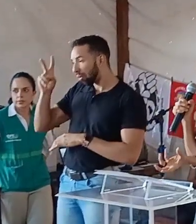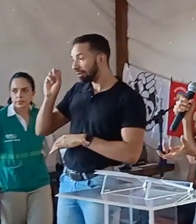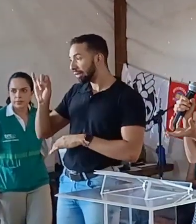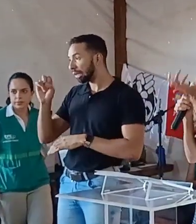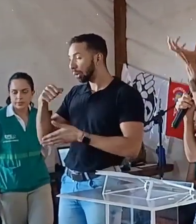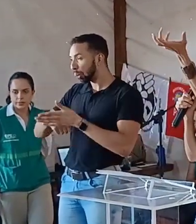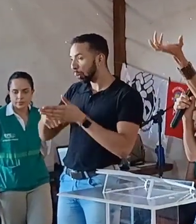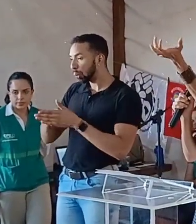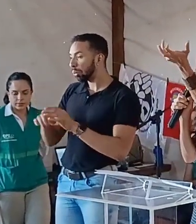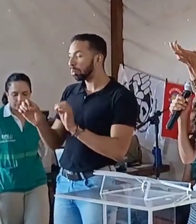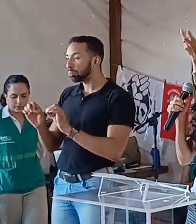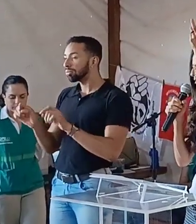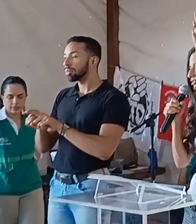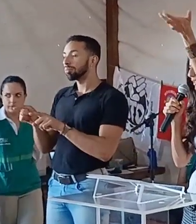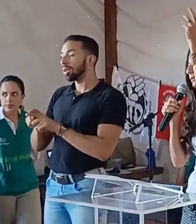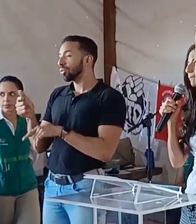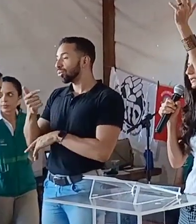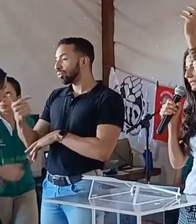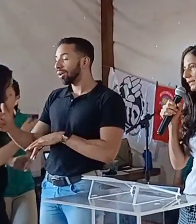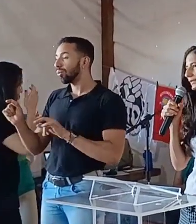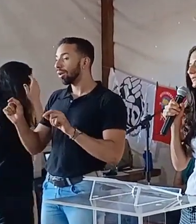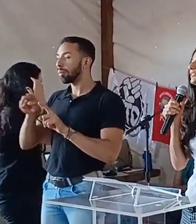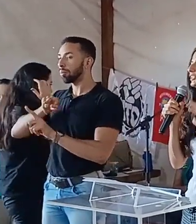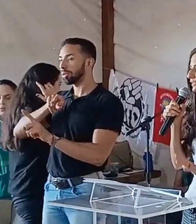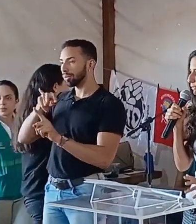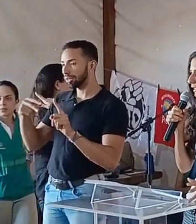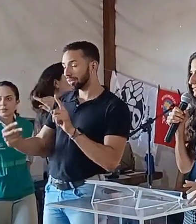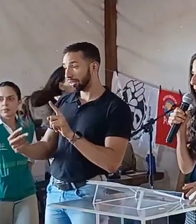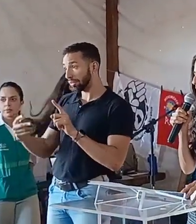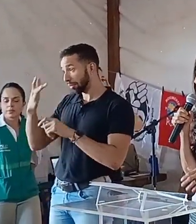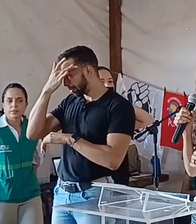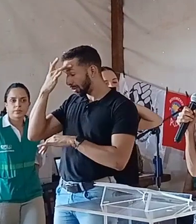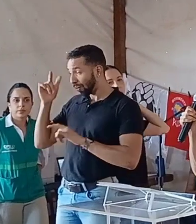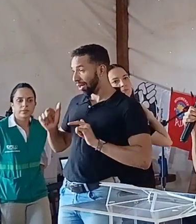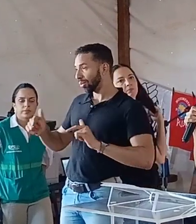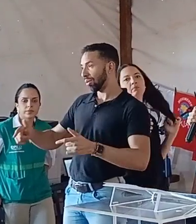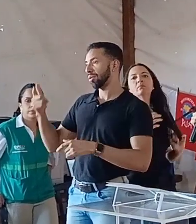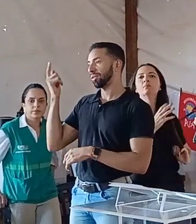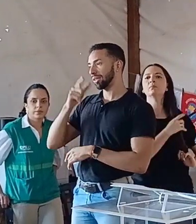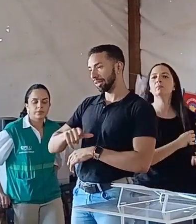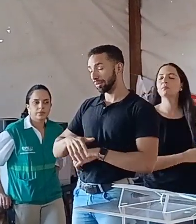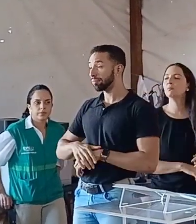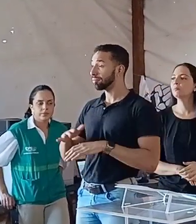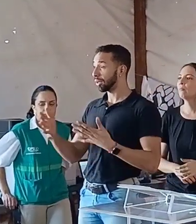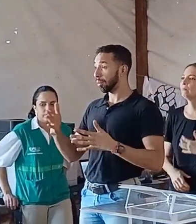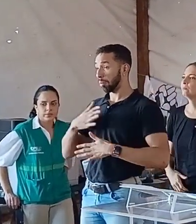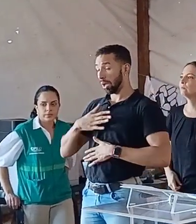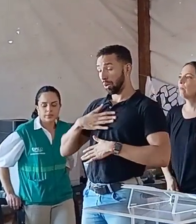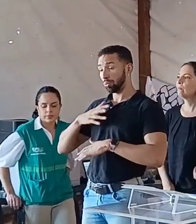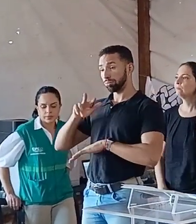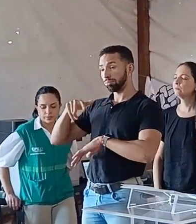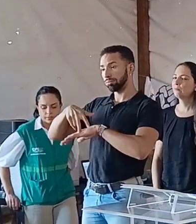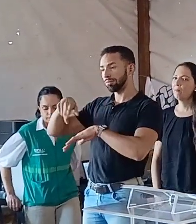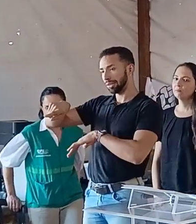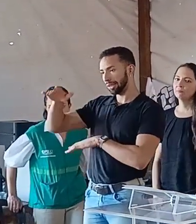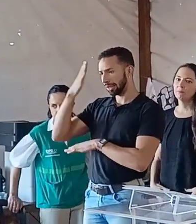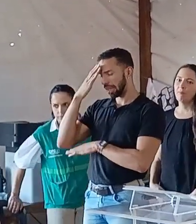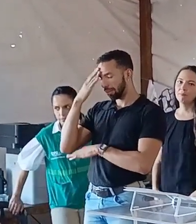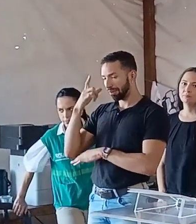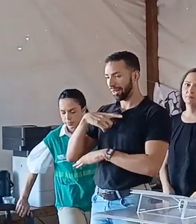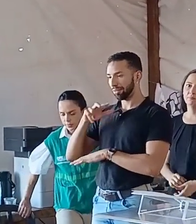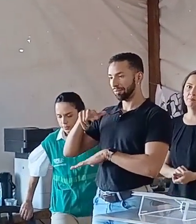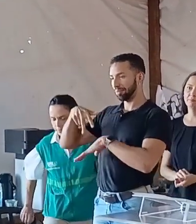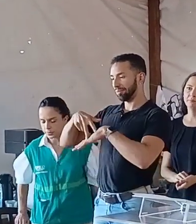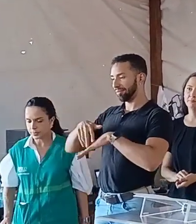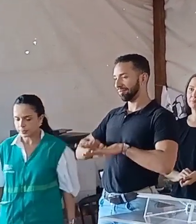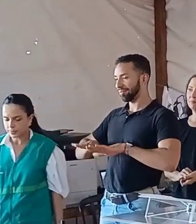tem perspectivas de bandeiras de atuação. Então, o meu lugar, vocês sabem, eu tenho os dois pés